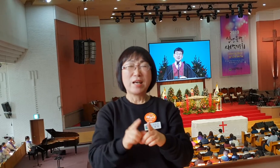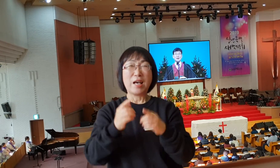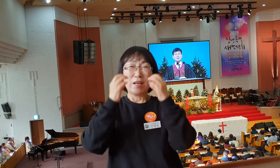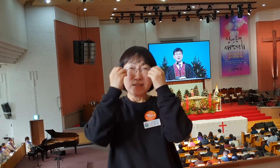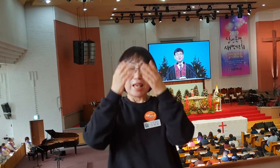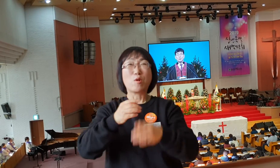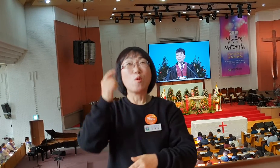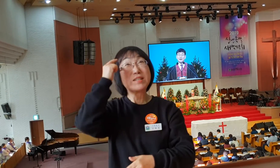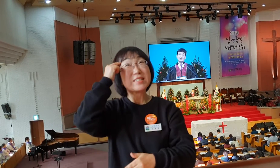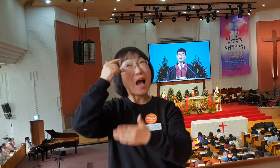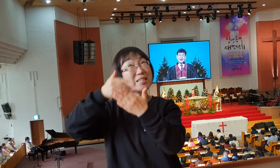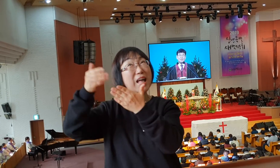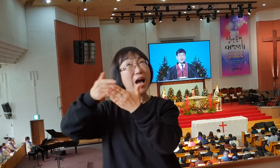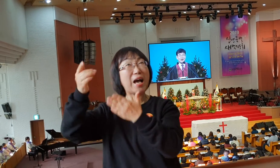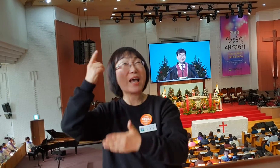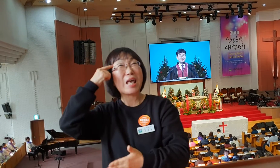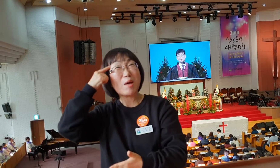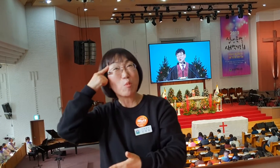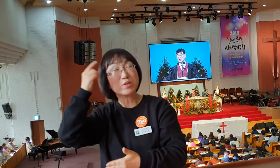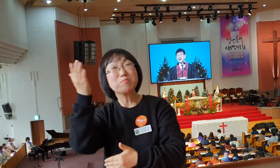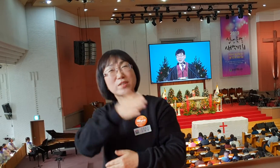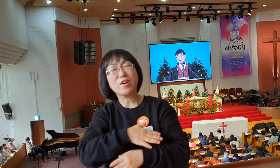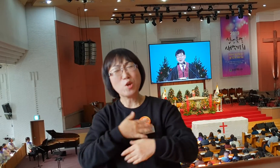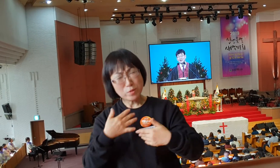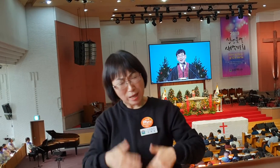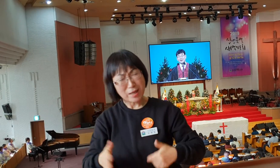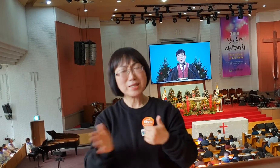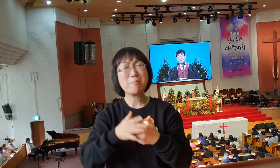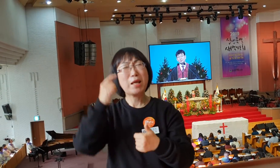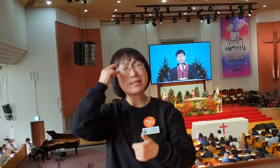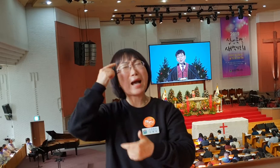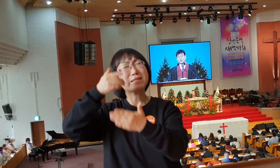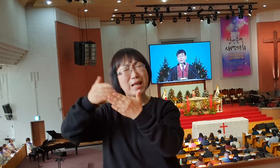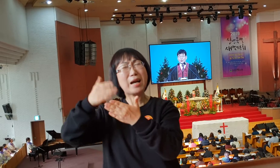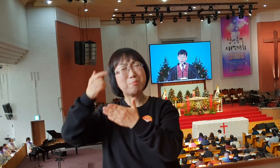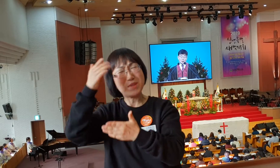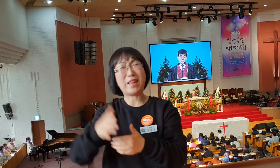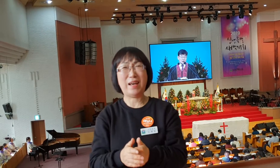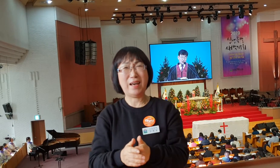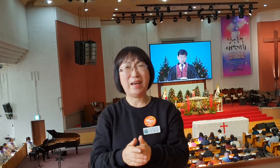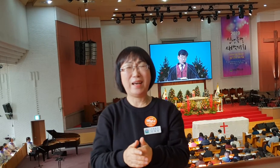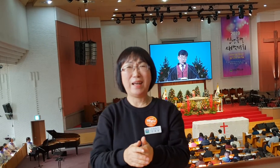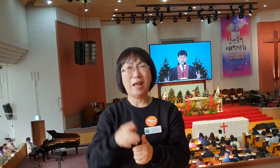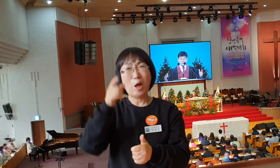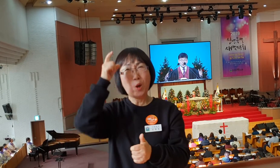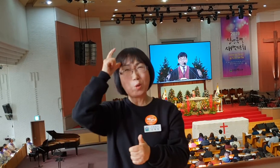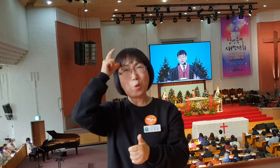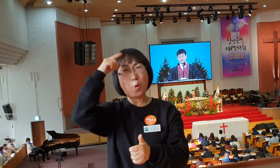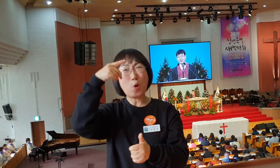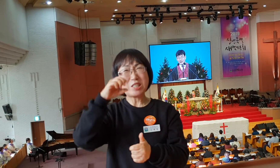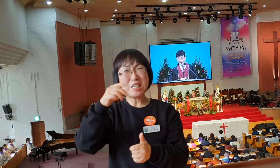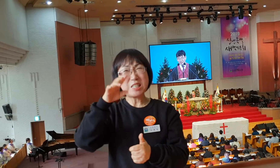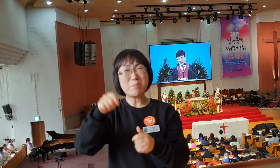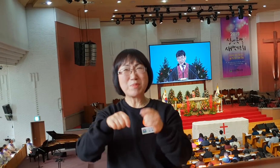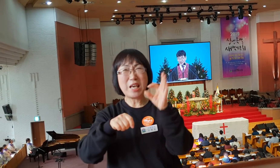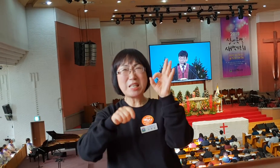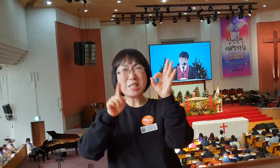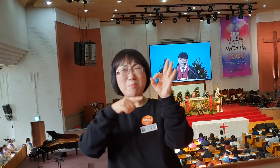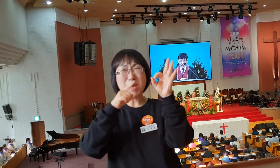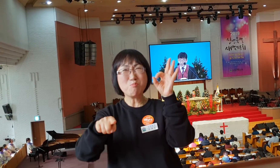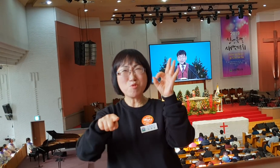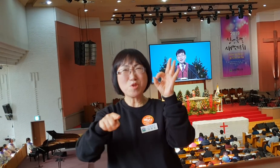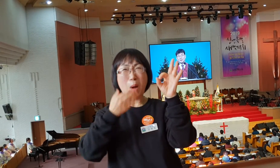상상하는 거예요 왜 상상합니까? 연약하니까 상상하는 거예요 소고기 등심을 10인분을 먹는 상상을 합니다